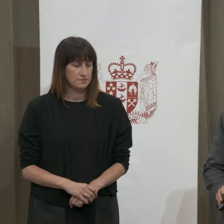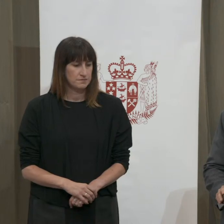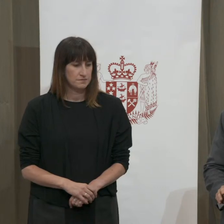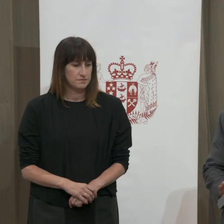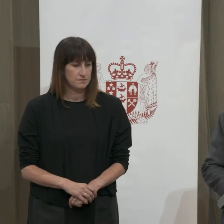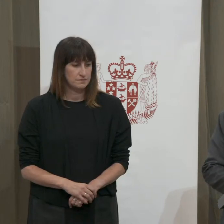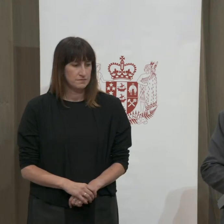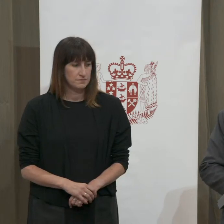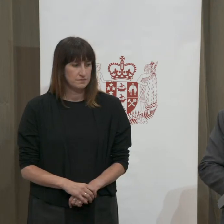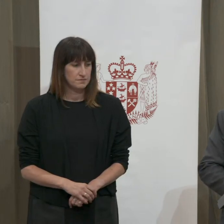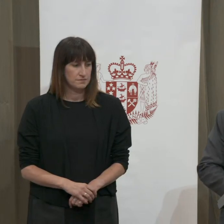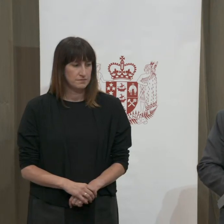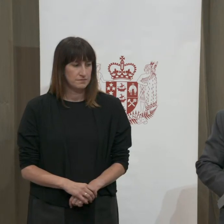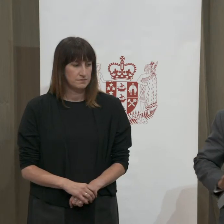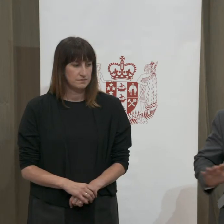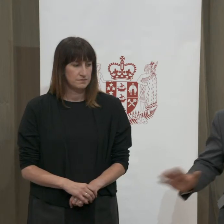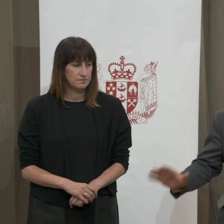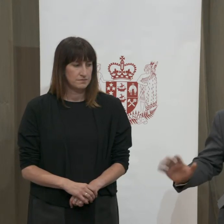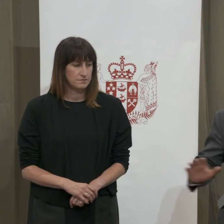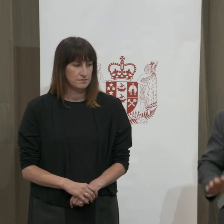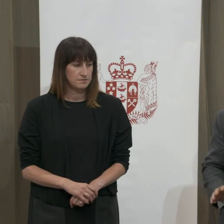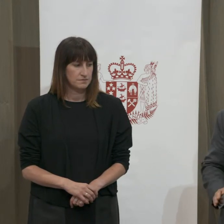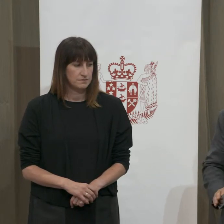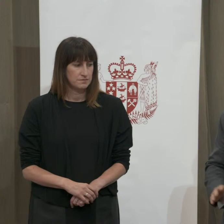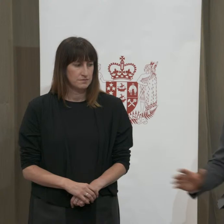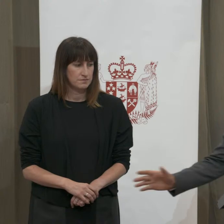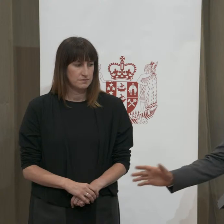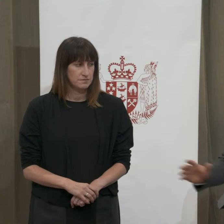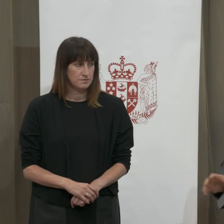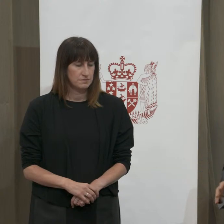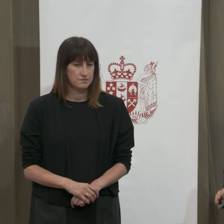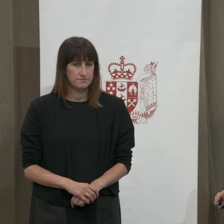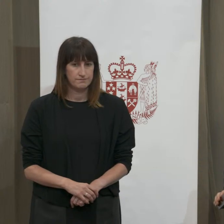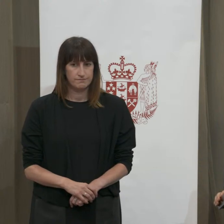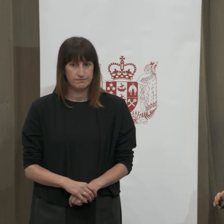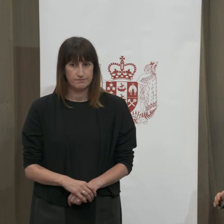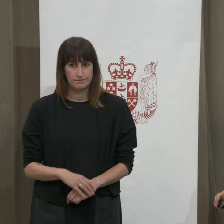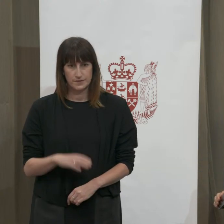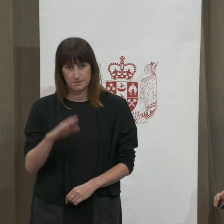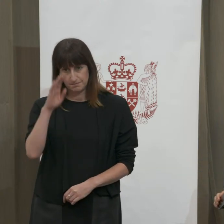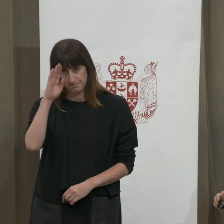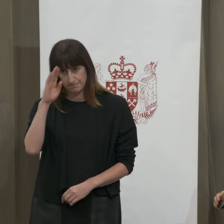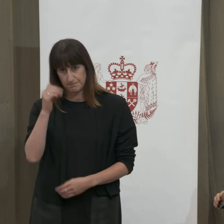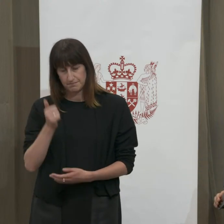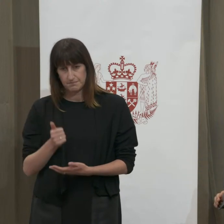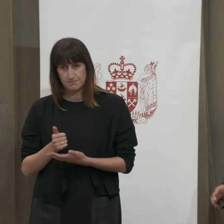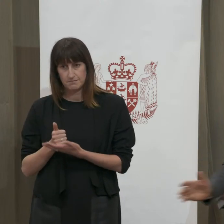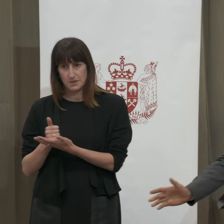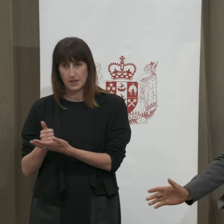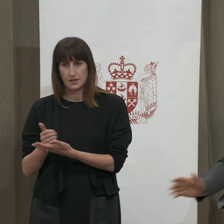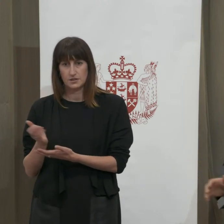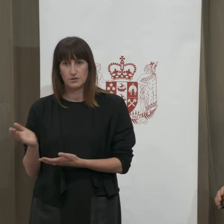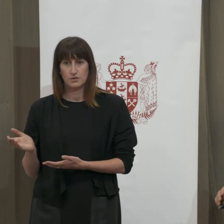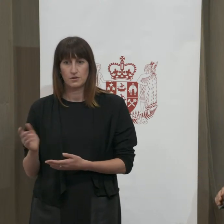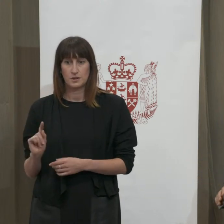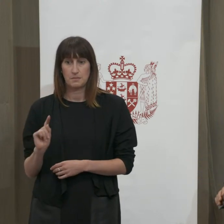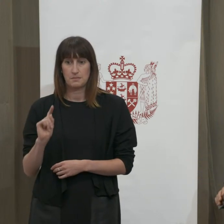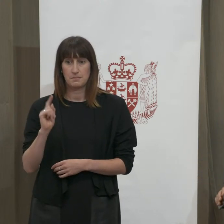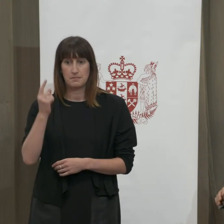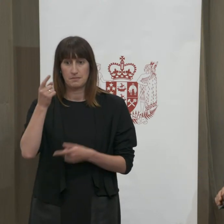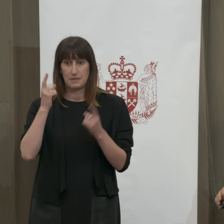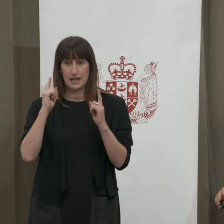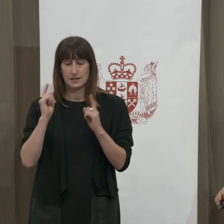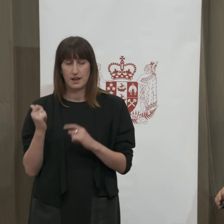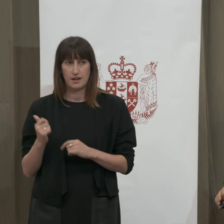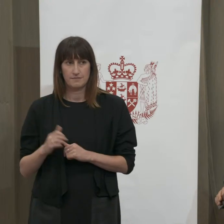ora tātou. Tēnā hoki tātou nei ngā kaupapa nui, ke te mihi ake, ki ngā minita, te kāhui